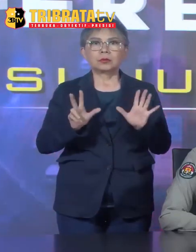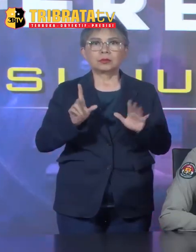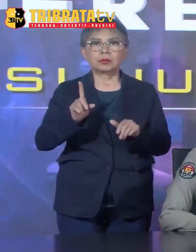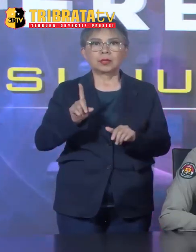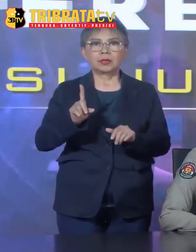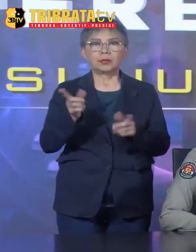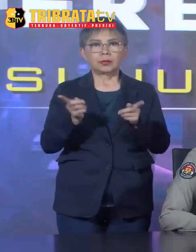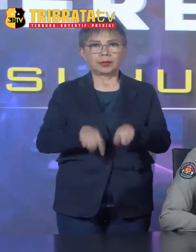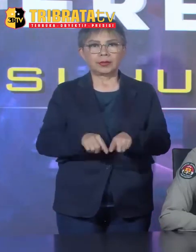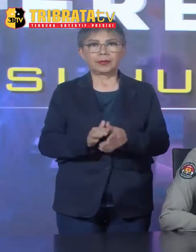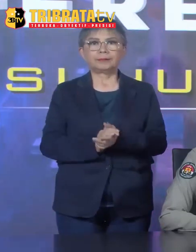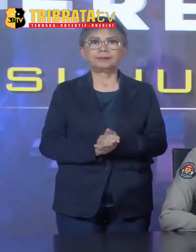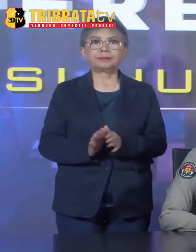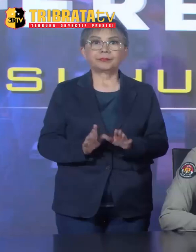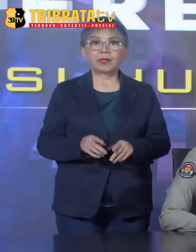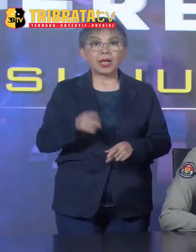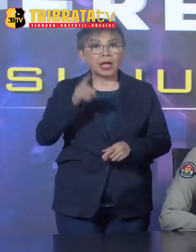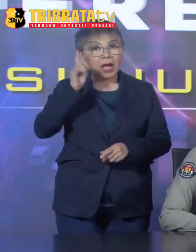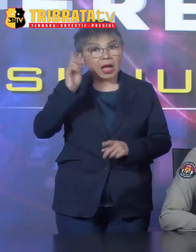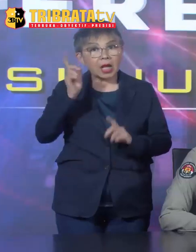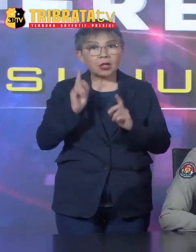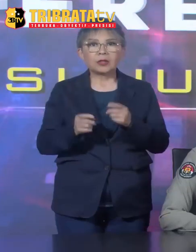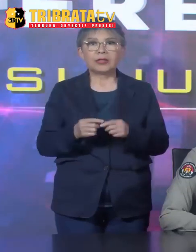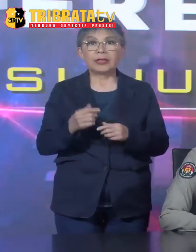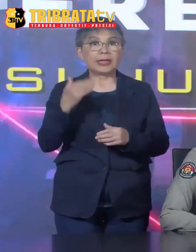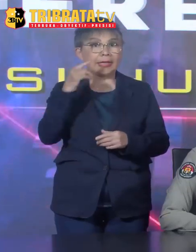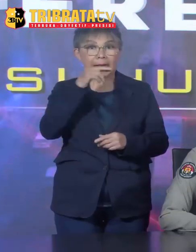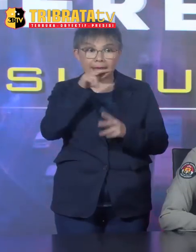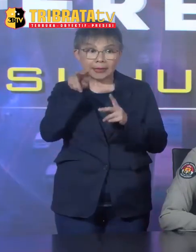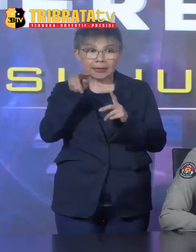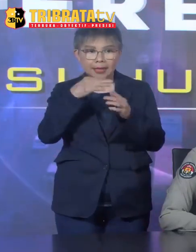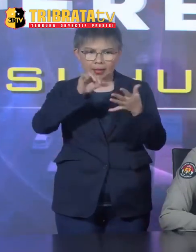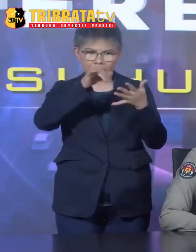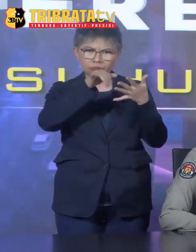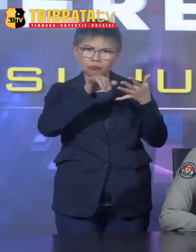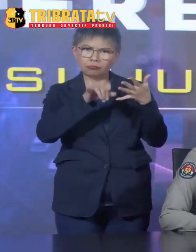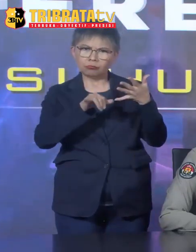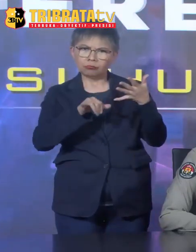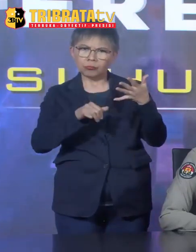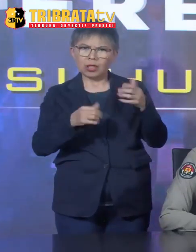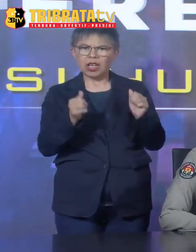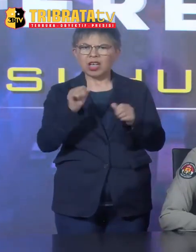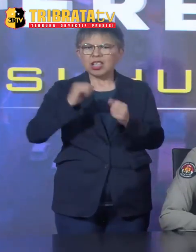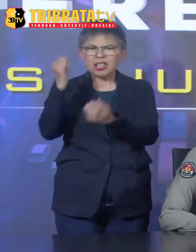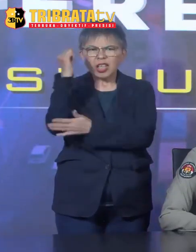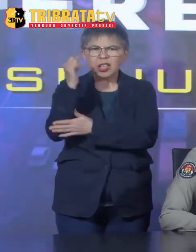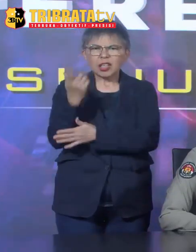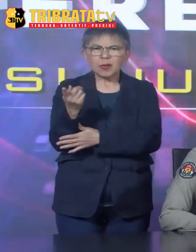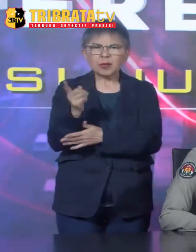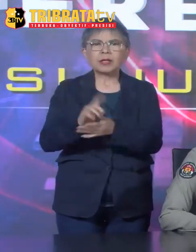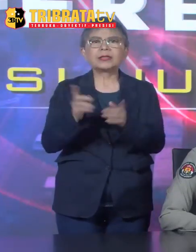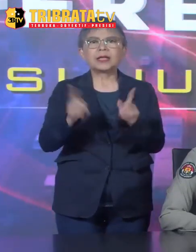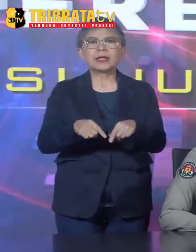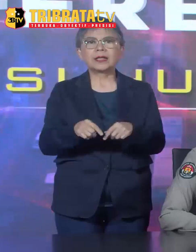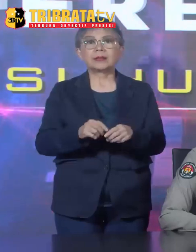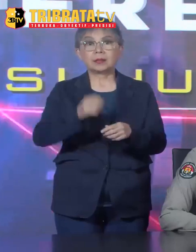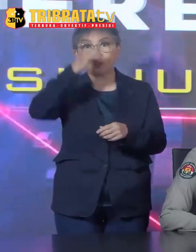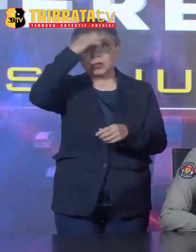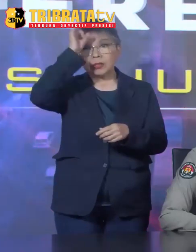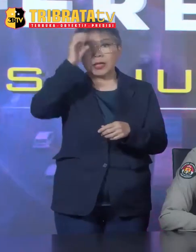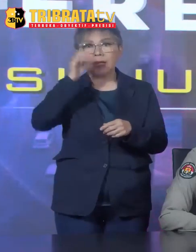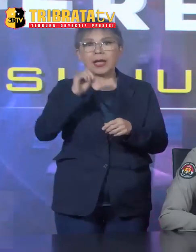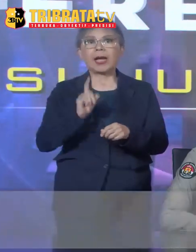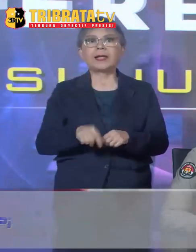2081 kejadian apabila dilihat dari data tren jenis kejahatan yang menjadi Catatan